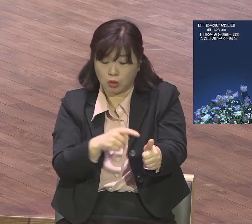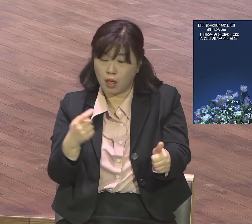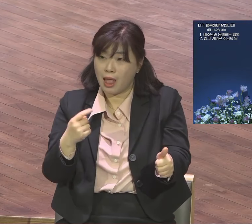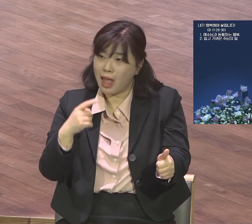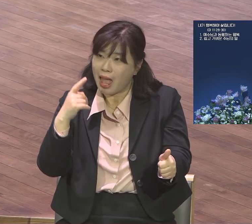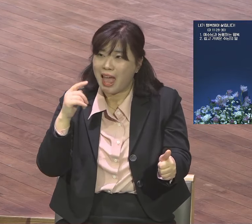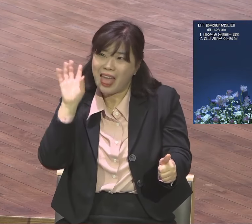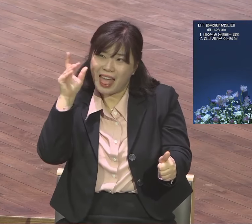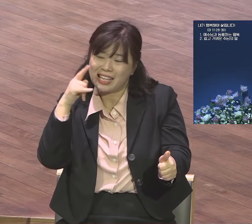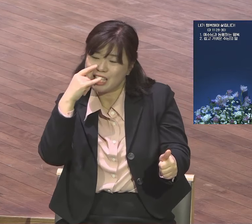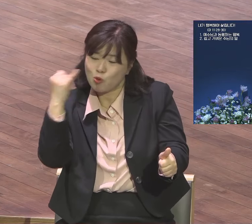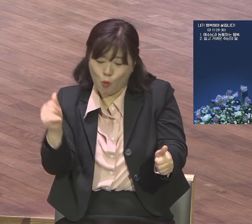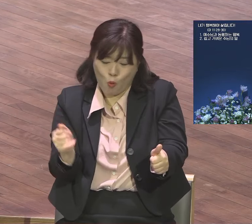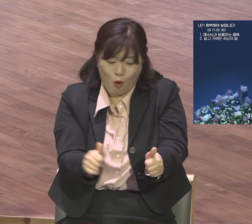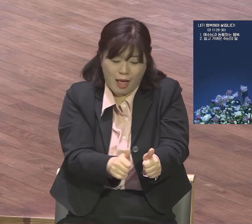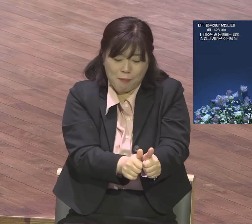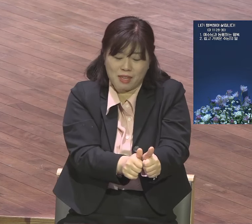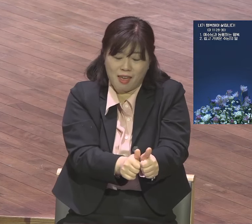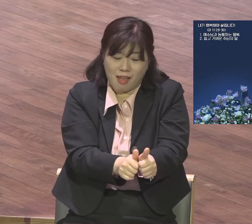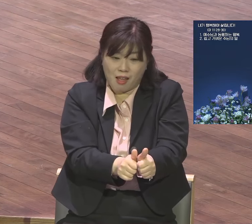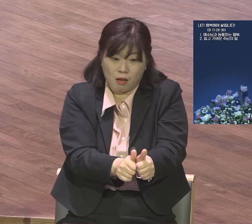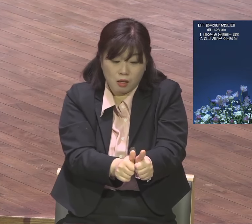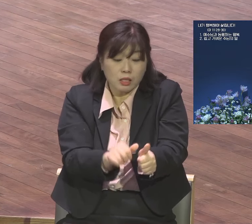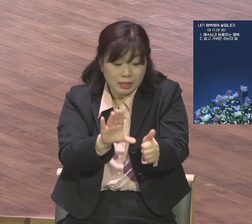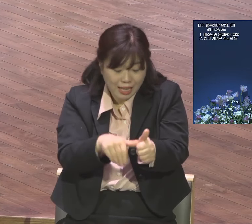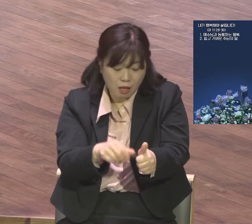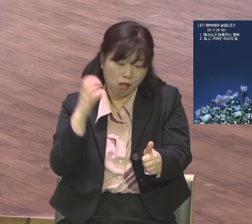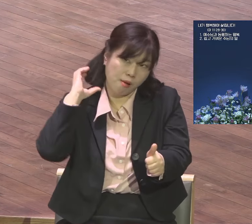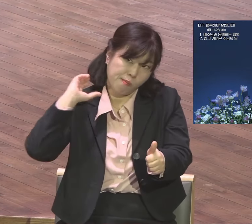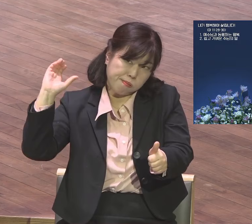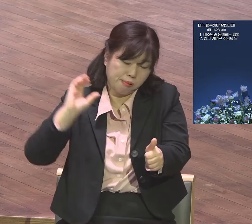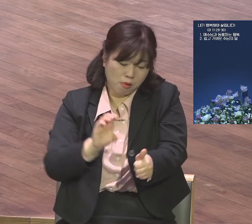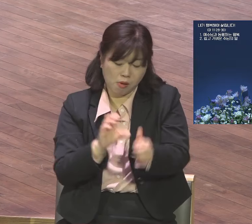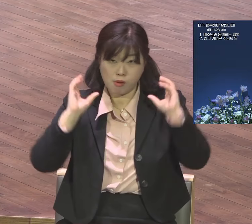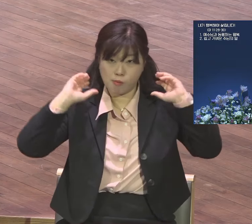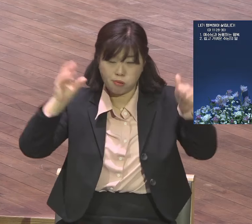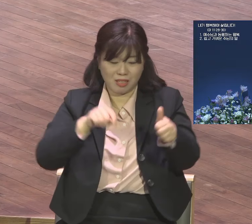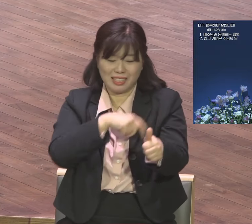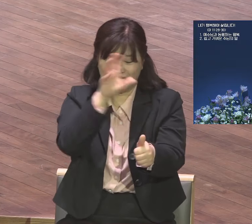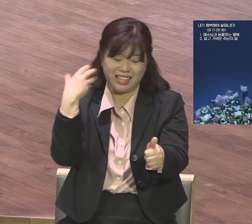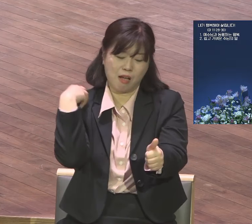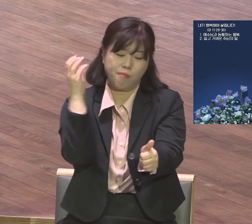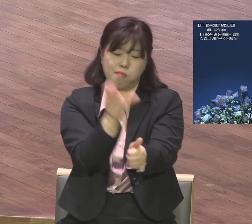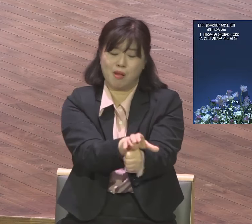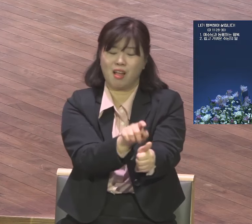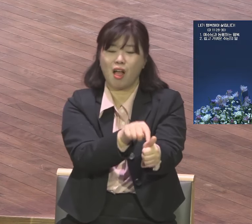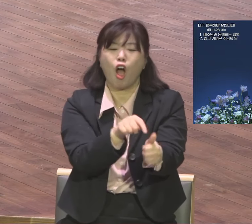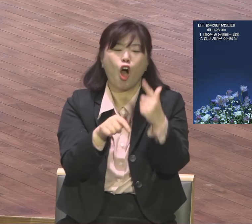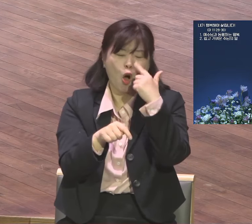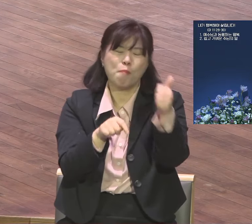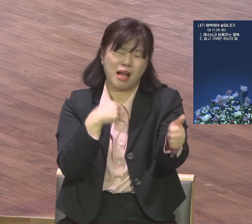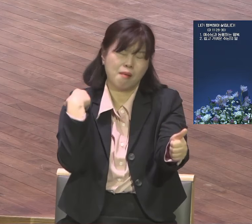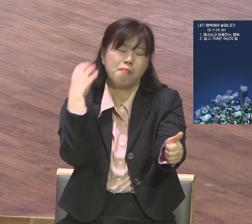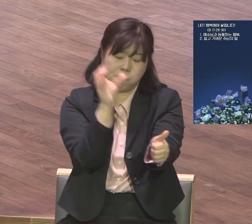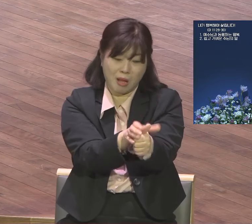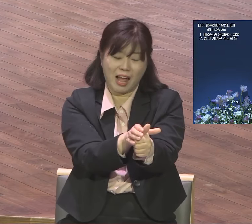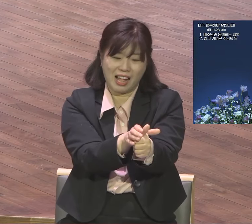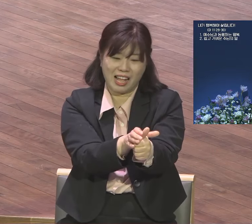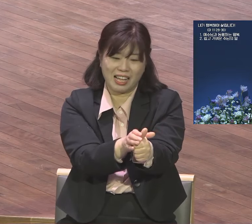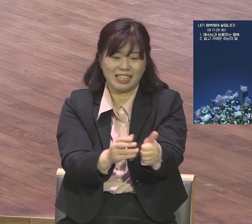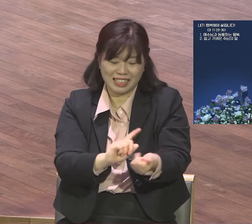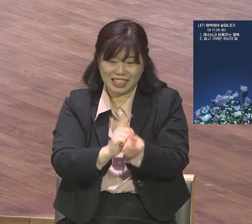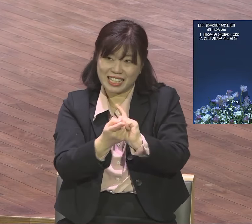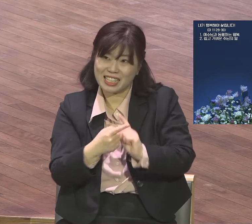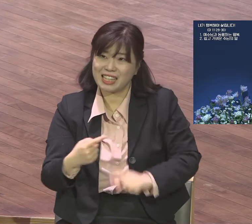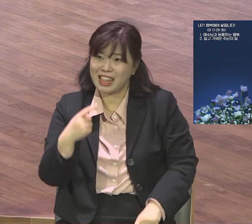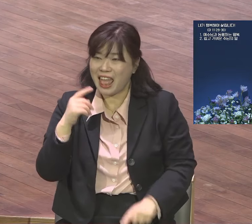다 집니다. 그렇기 때문에 이 송아지는 하나도 힘들이지 않고 밭 가는 법을 배울 수가 있는